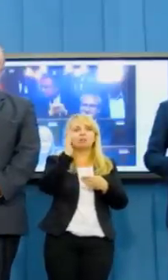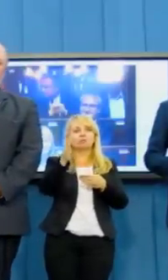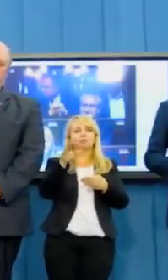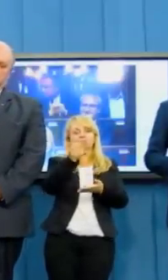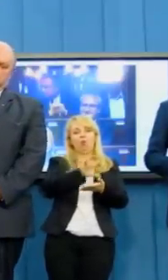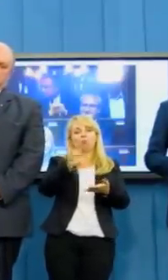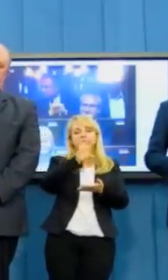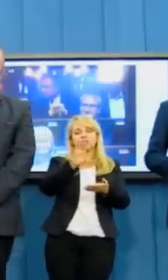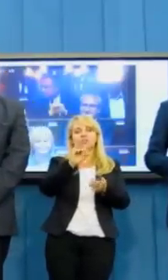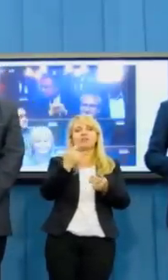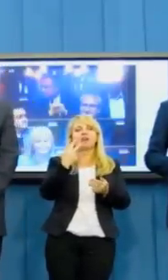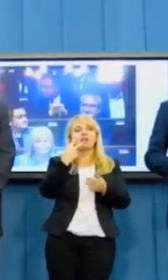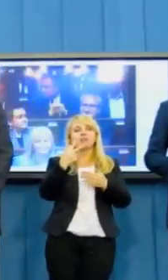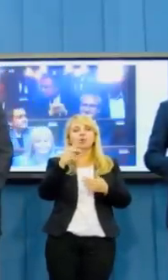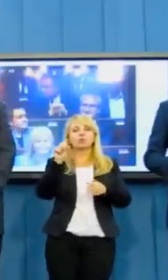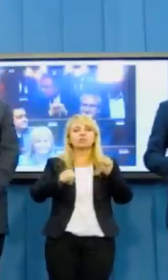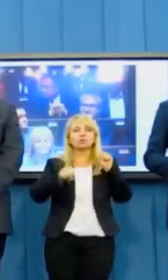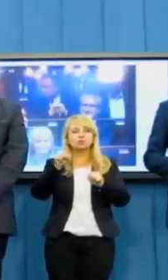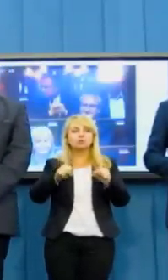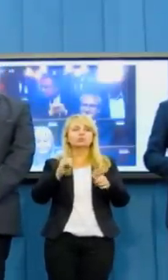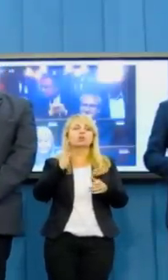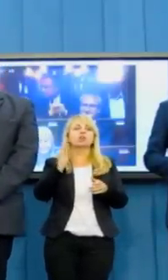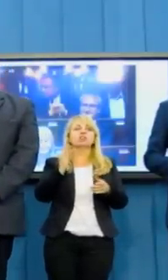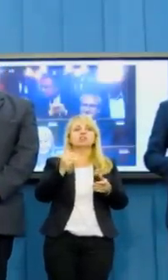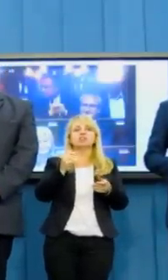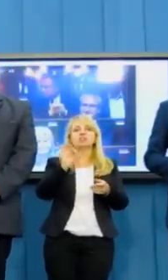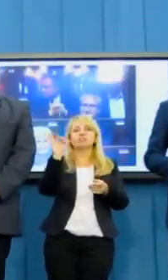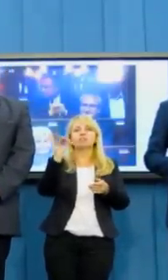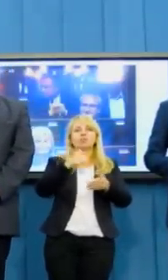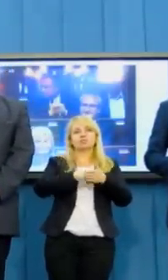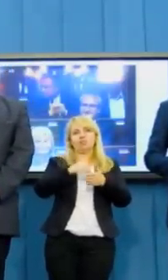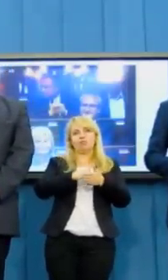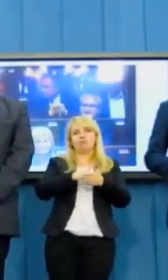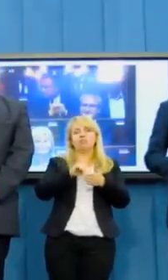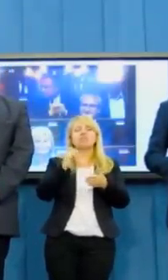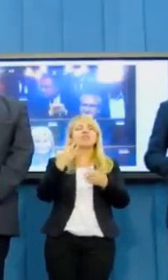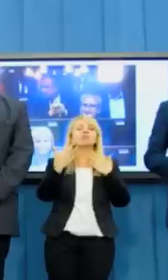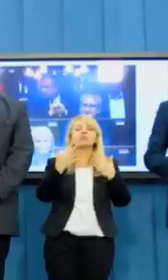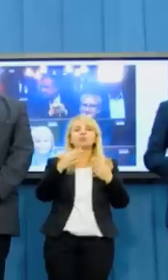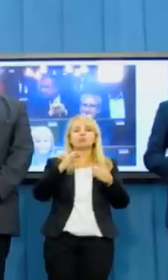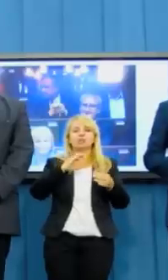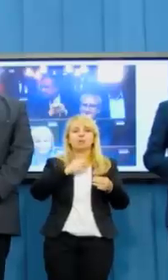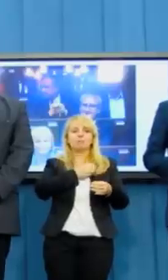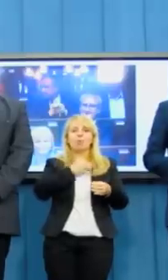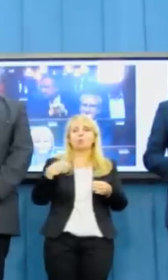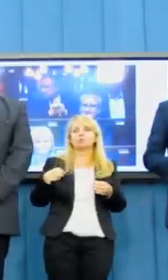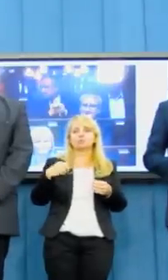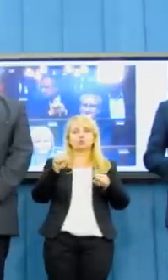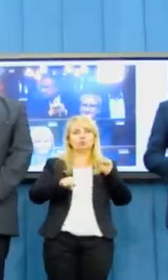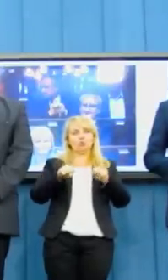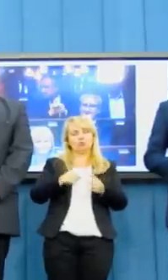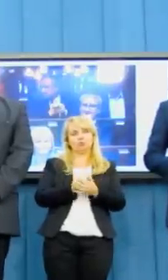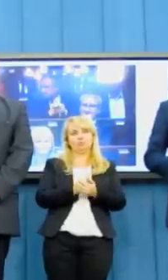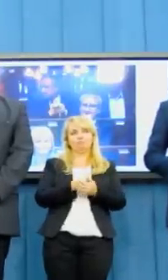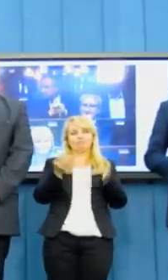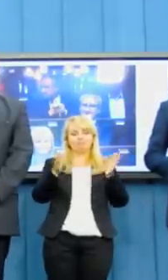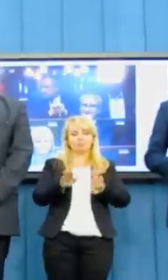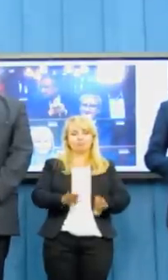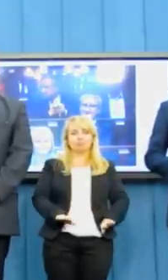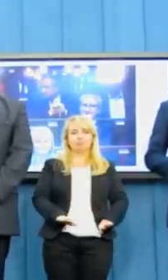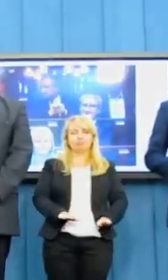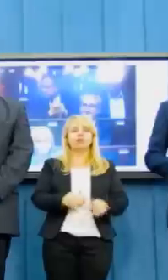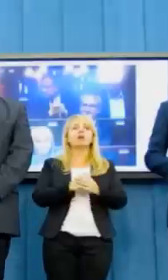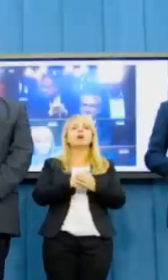sposób skandaliczny zaniżają poziom polskiego sądownictwa. No, taka to jest właśnie rzeczywistość i to